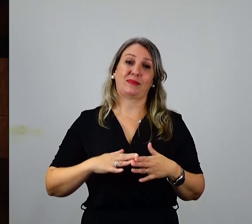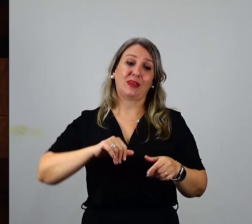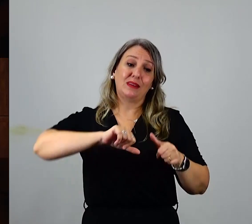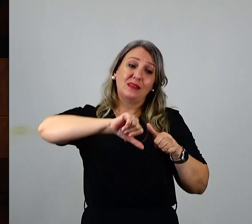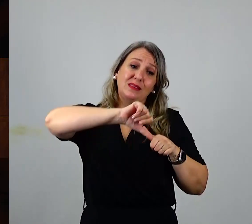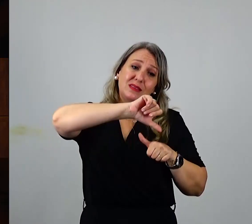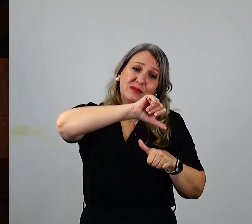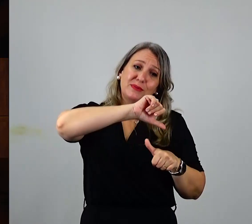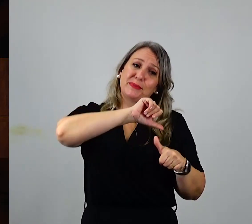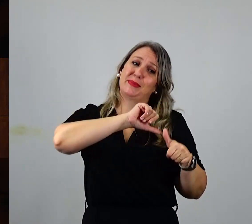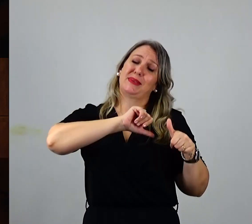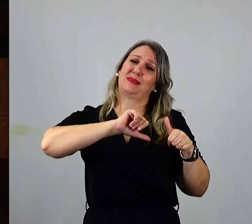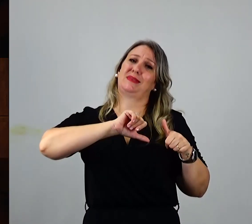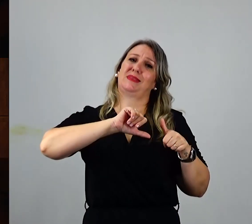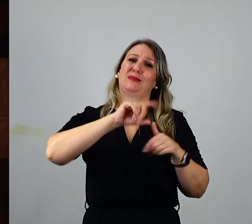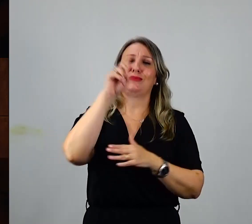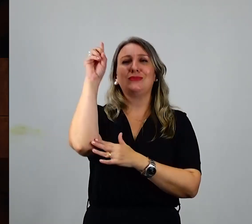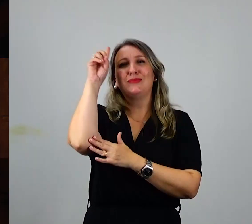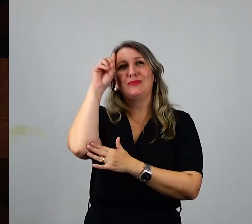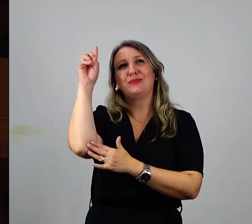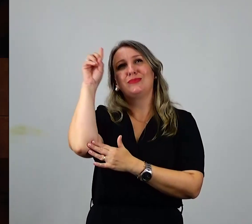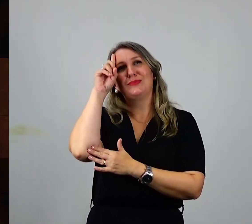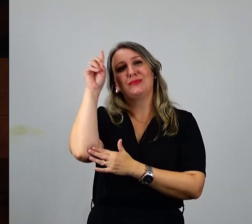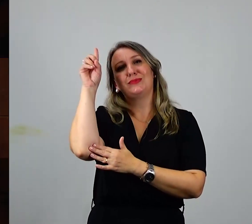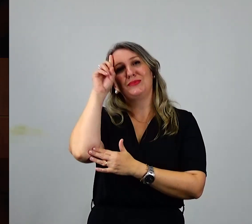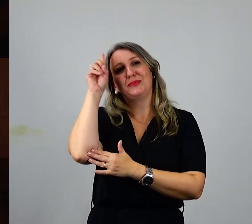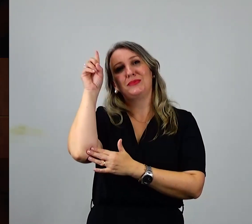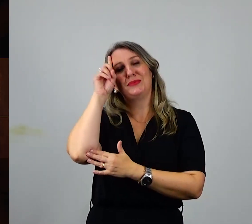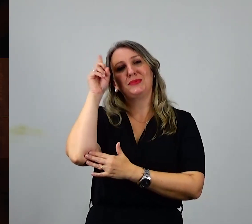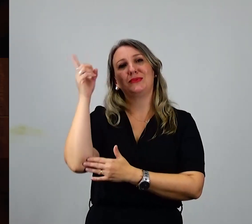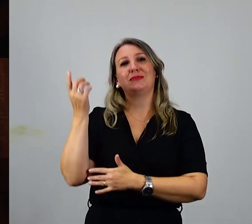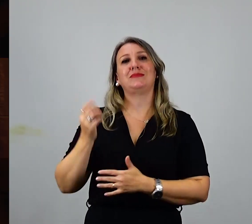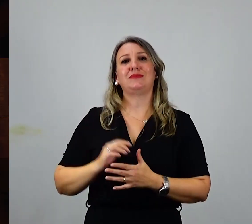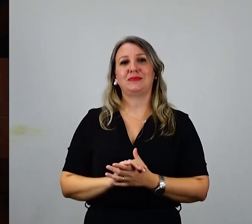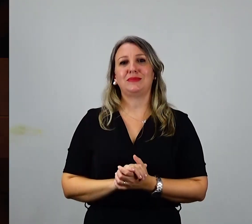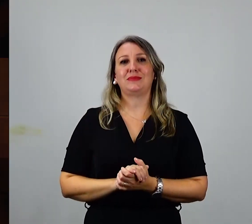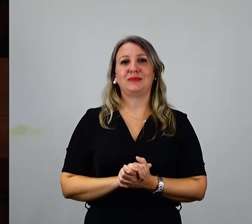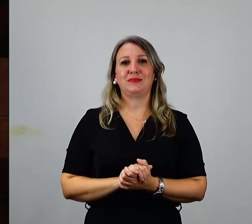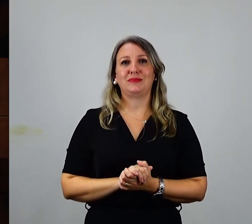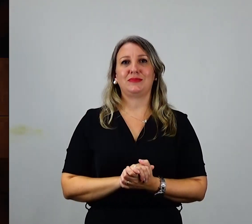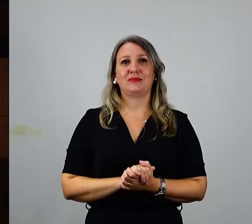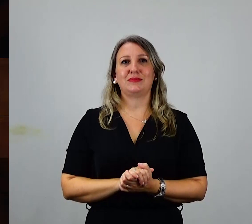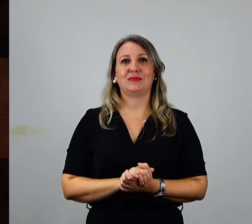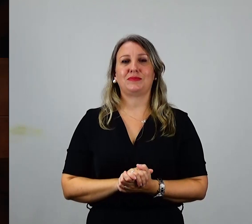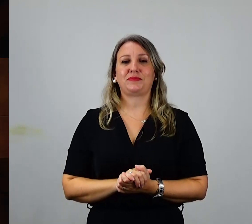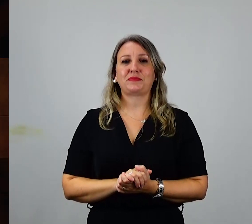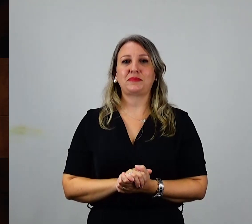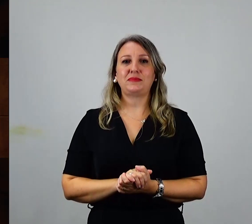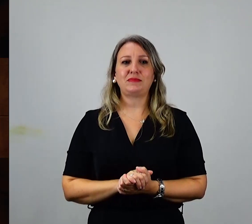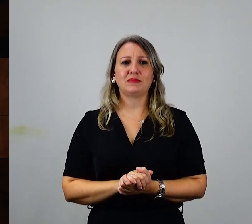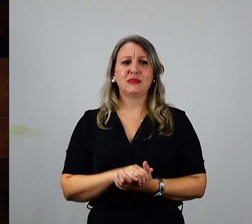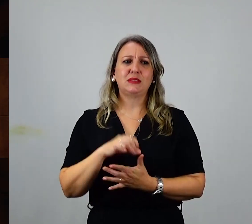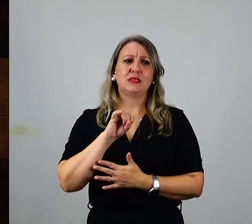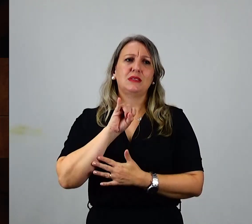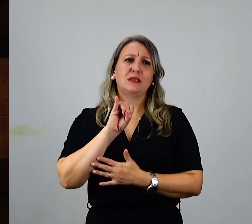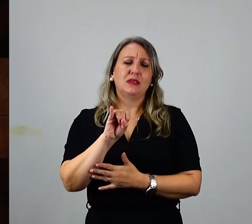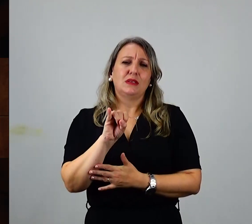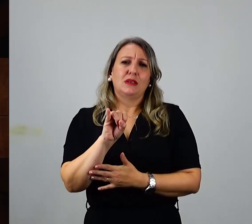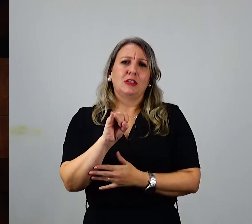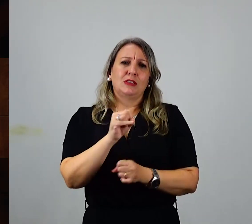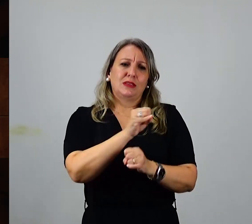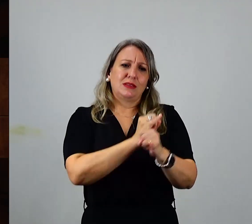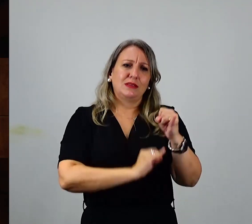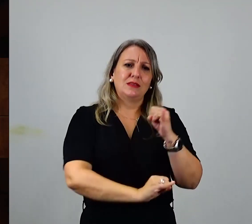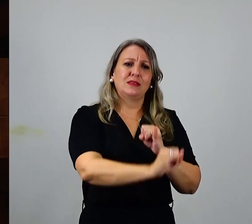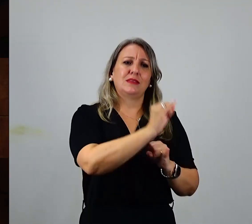acontece várias vezes. Esse vídeo é apenas um deles. Se vocês olharem na internet, coisa que